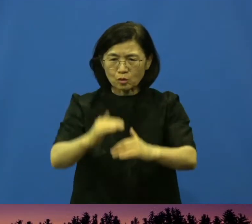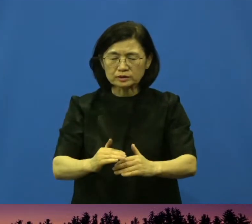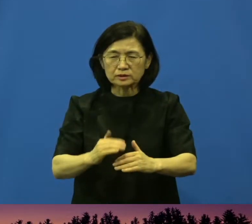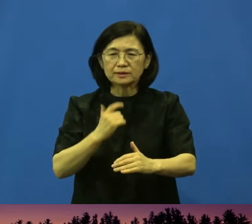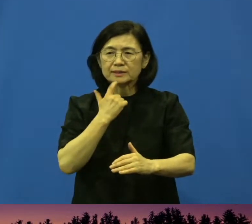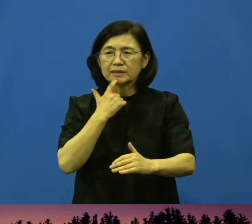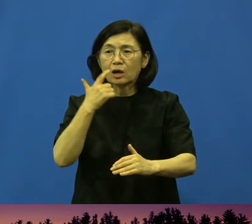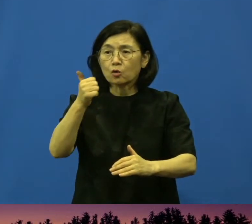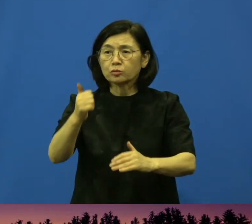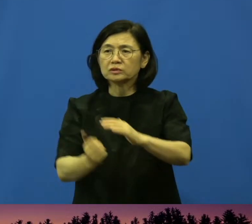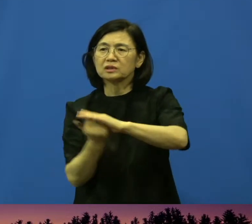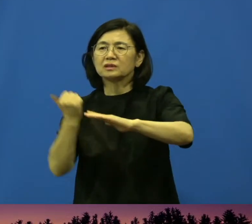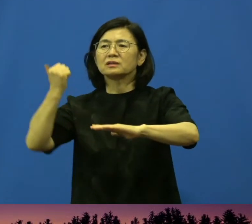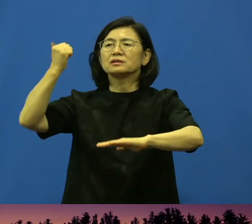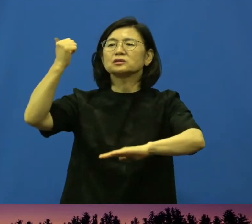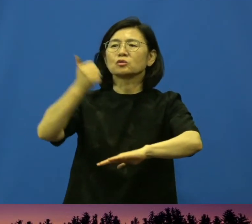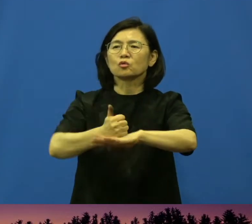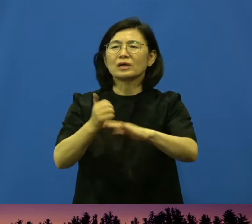야곱은.